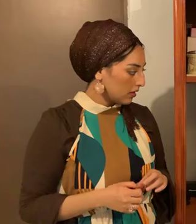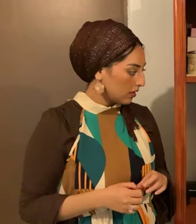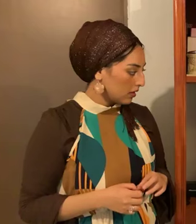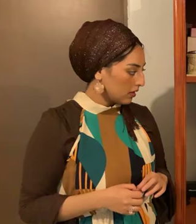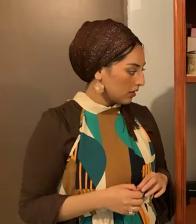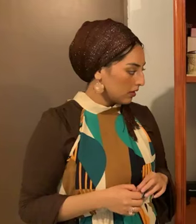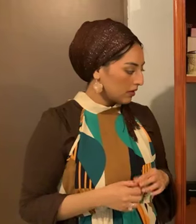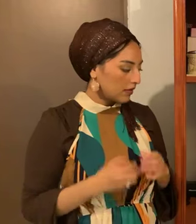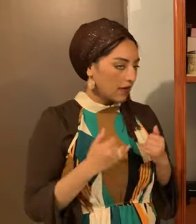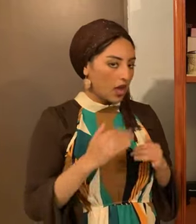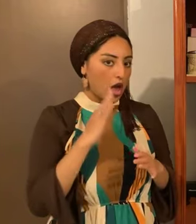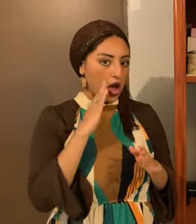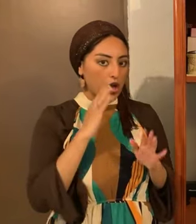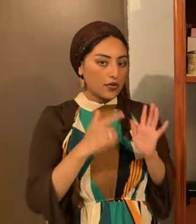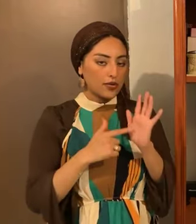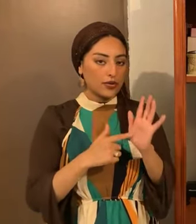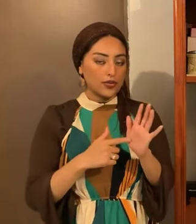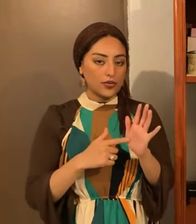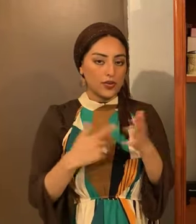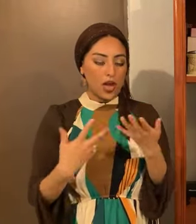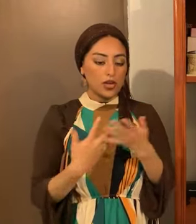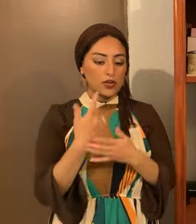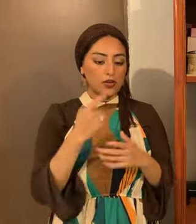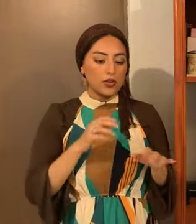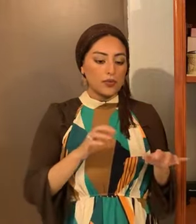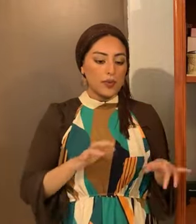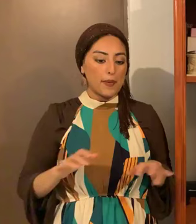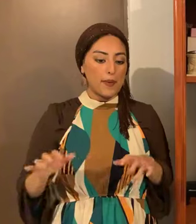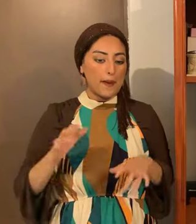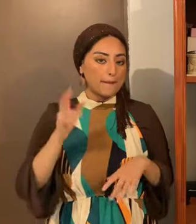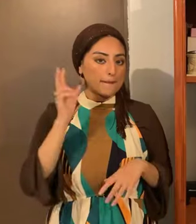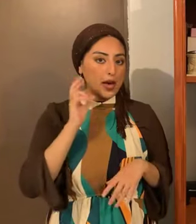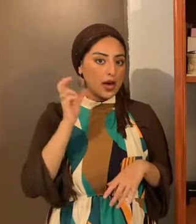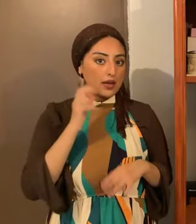es precisamente de esos tiempos.